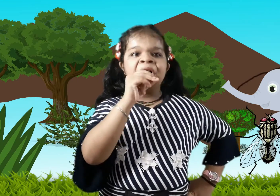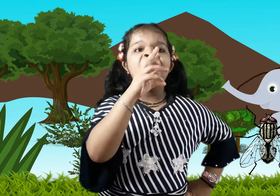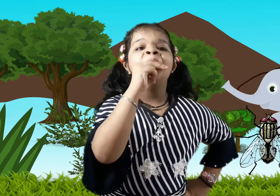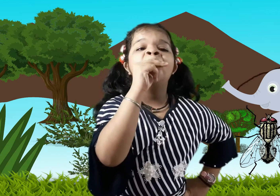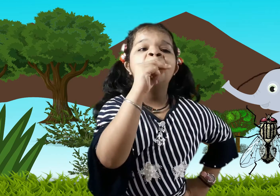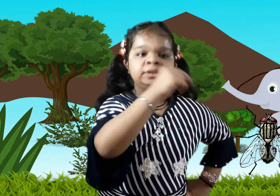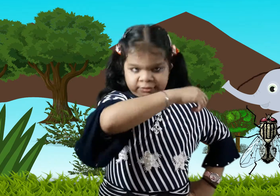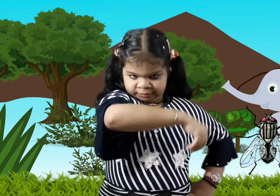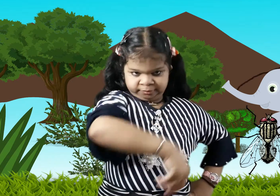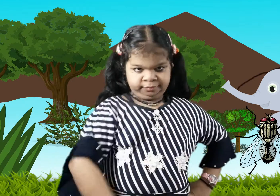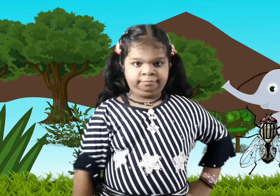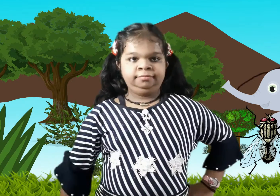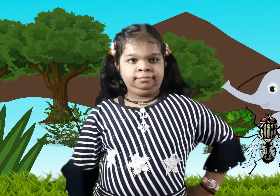कौन बहस करे।